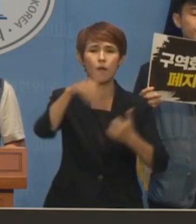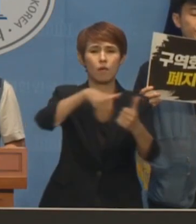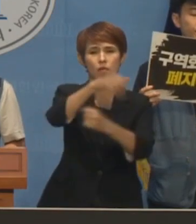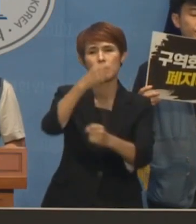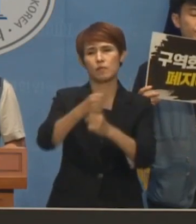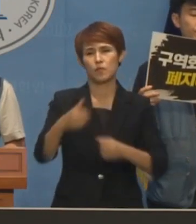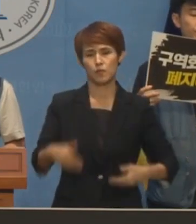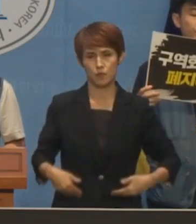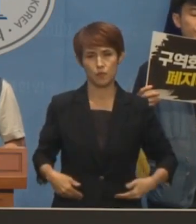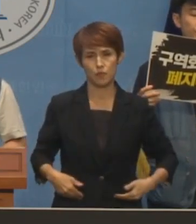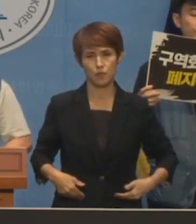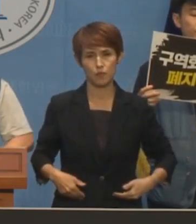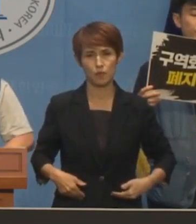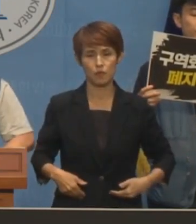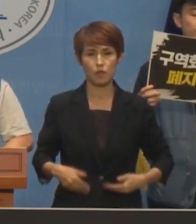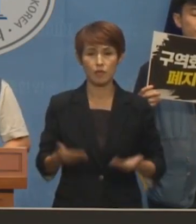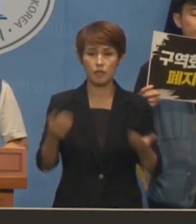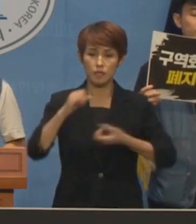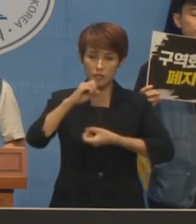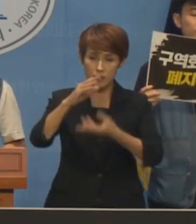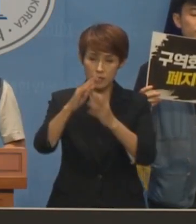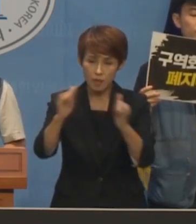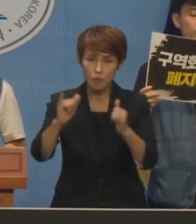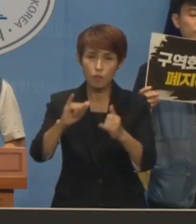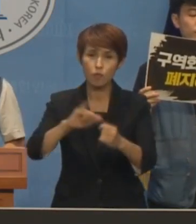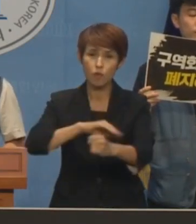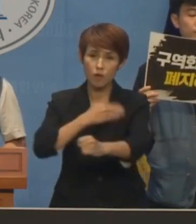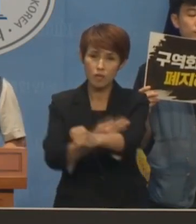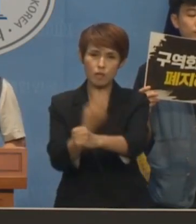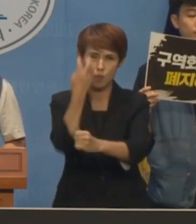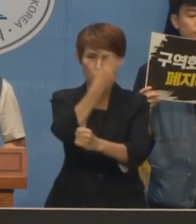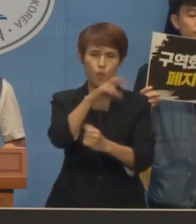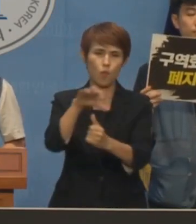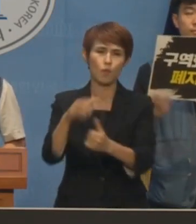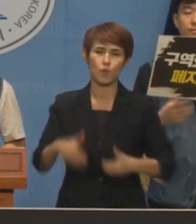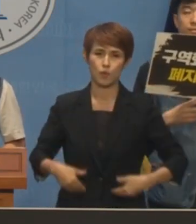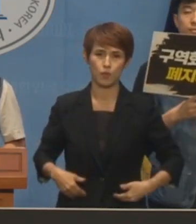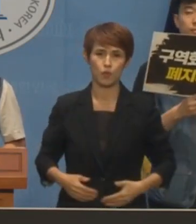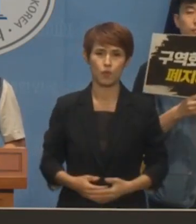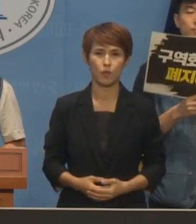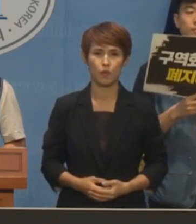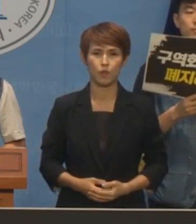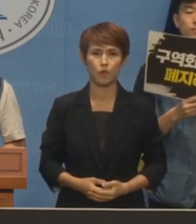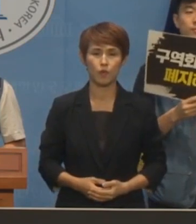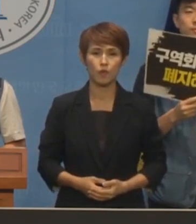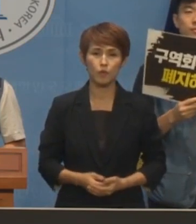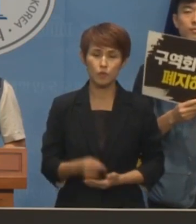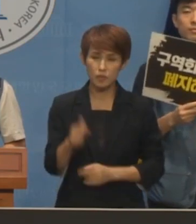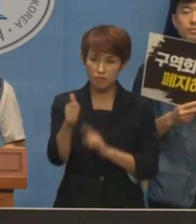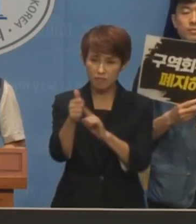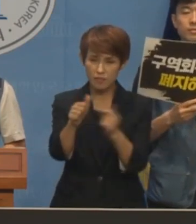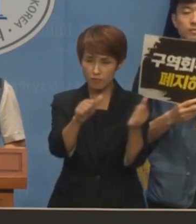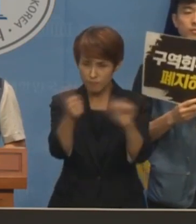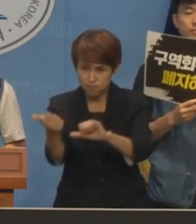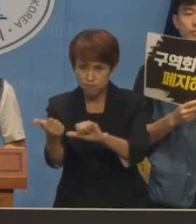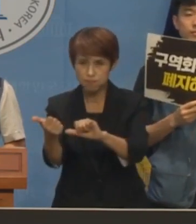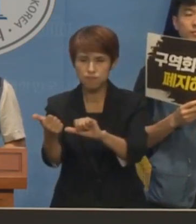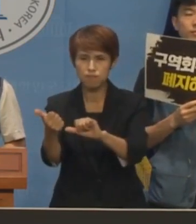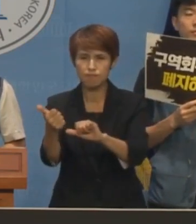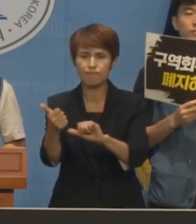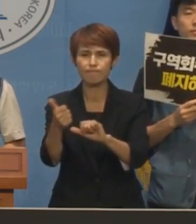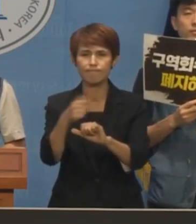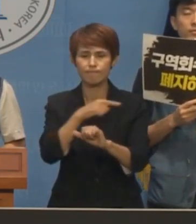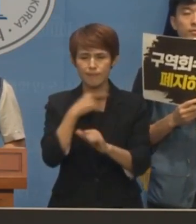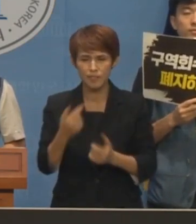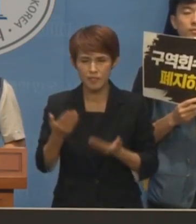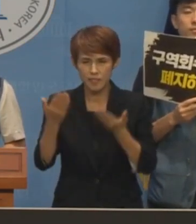하며 그들의 권리를 보호해야 합니다 우리는 경산 택배 노동자의 희생을 잊지 않을 것입니다